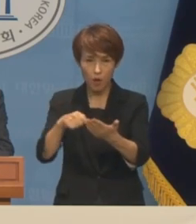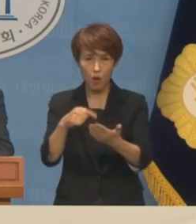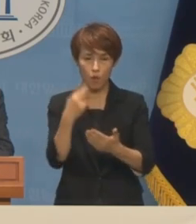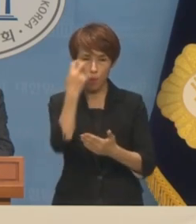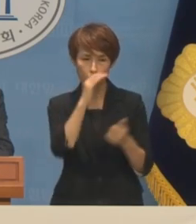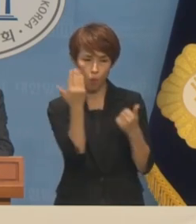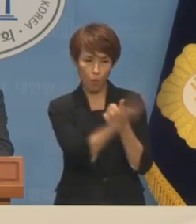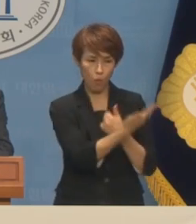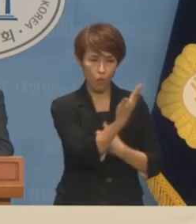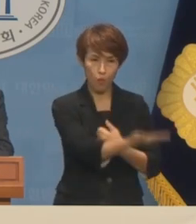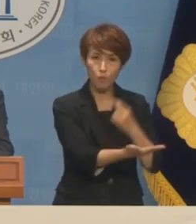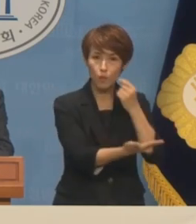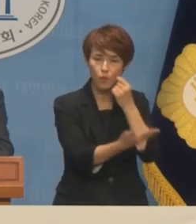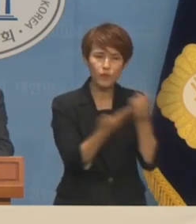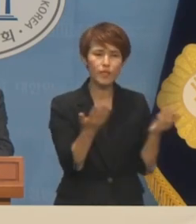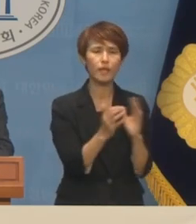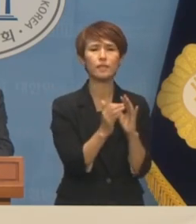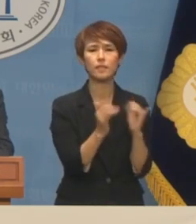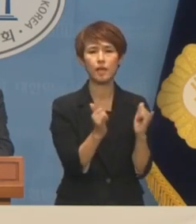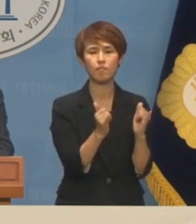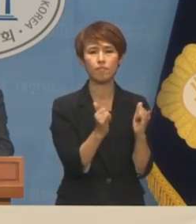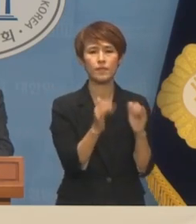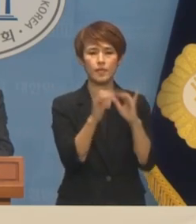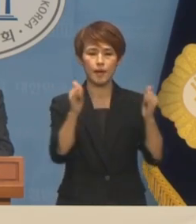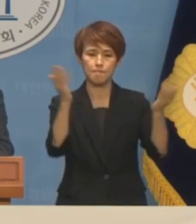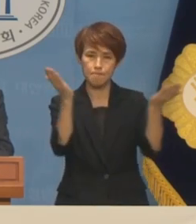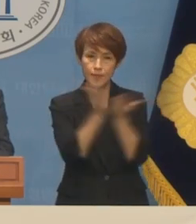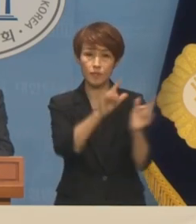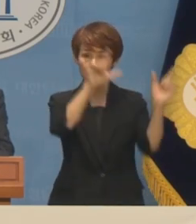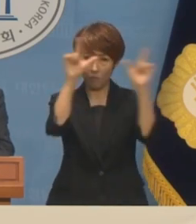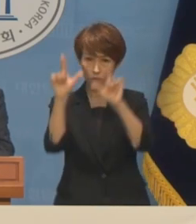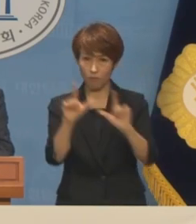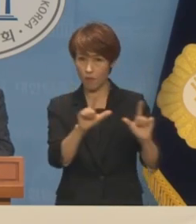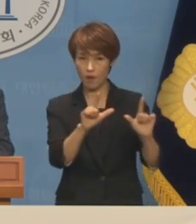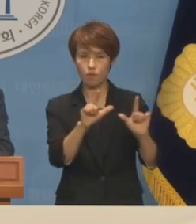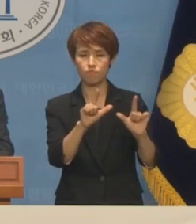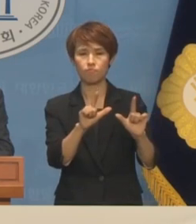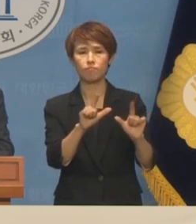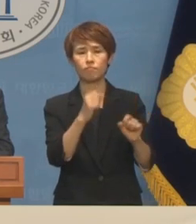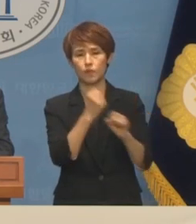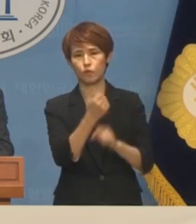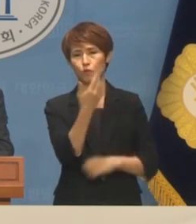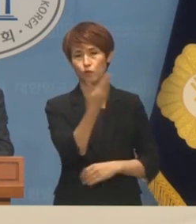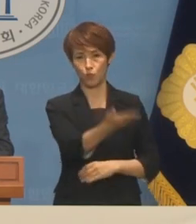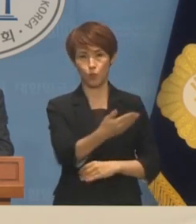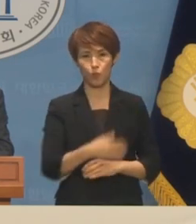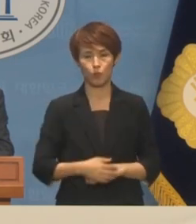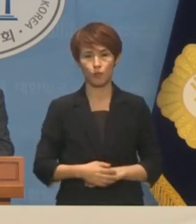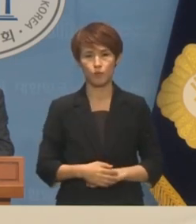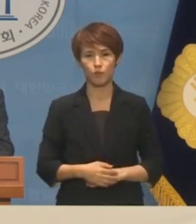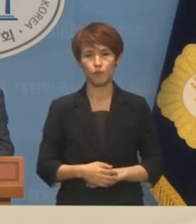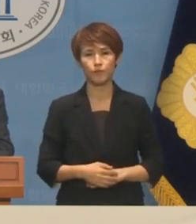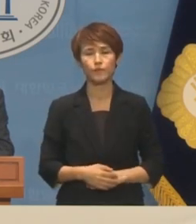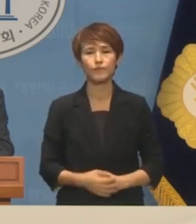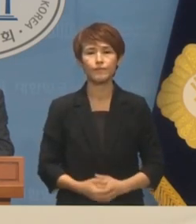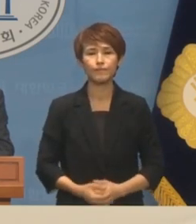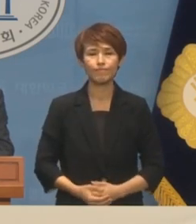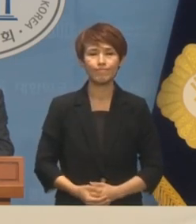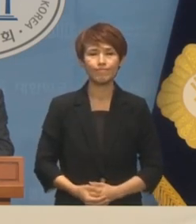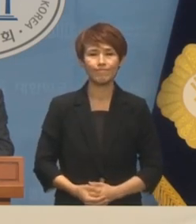못하는 일하는 사람의 인간다운 생활의 유지 및 정진에 기여할 수 있도록